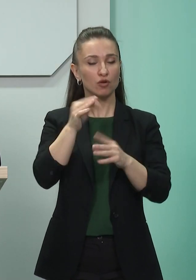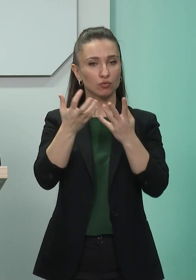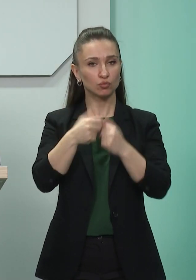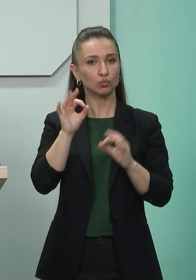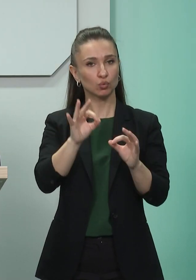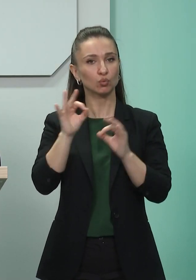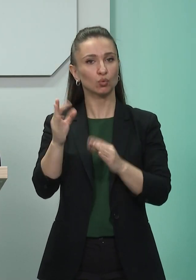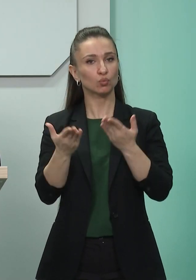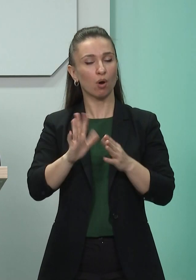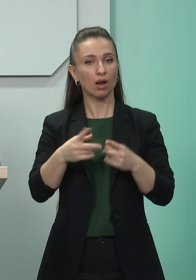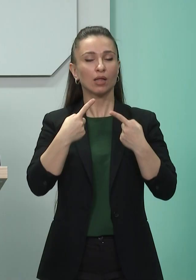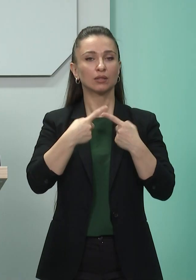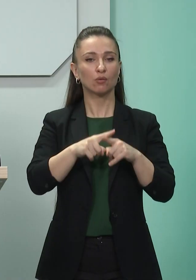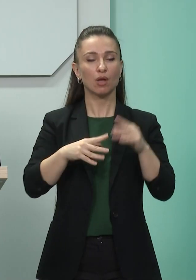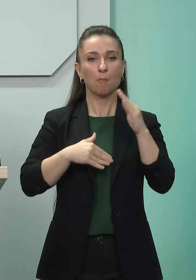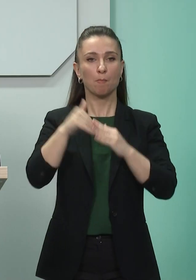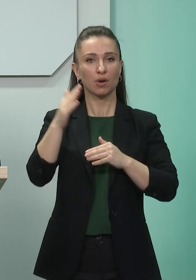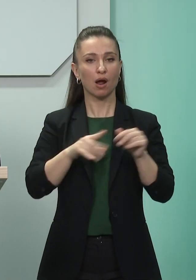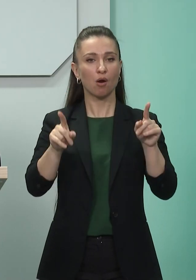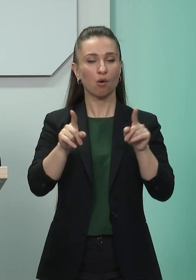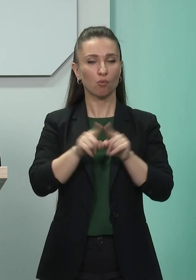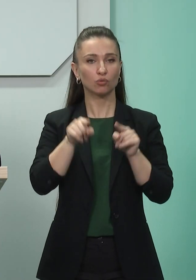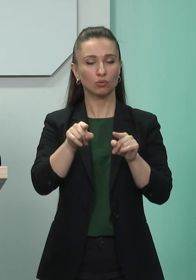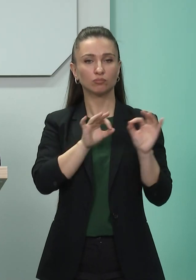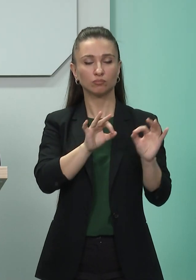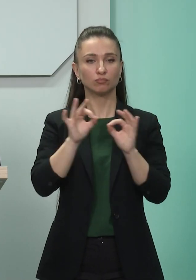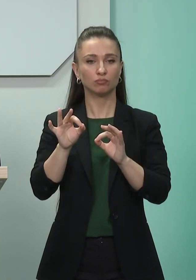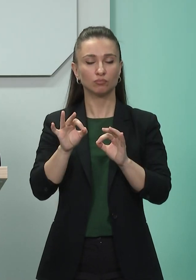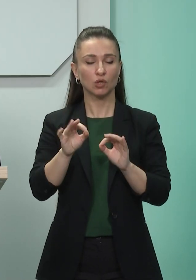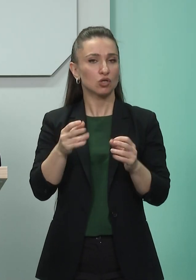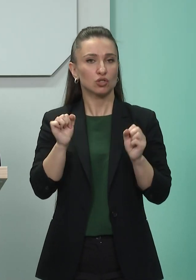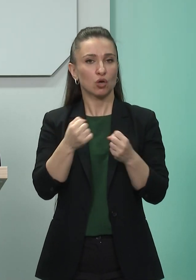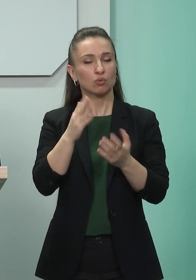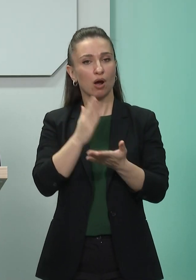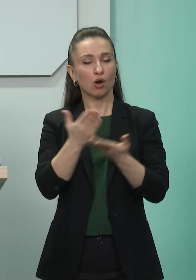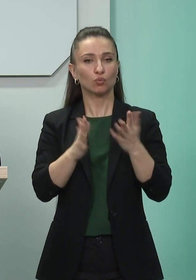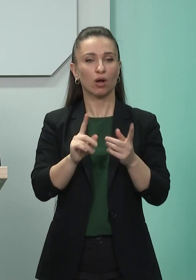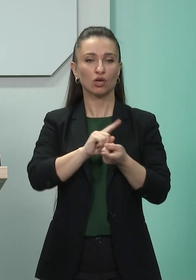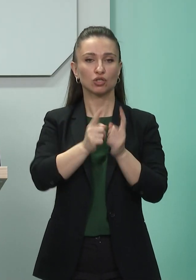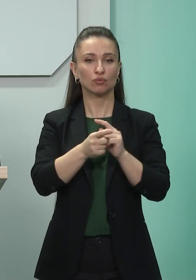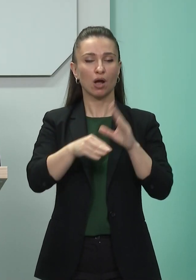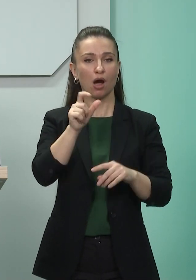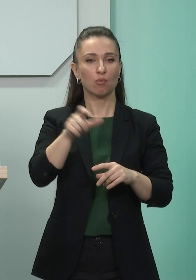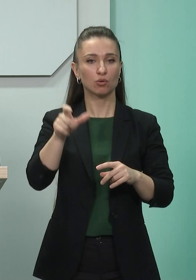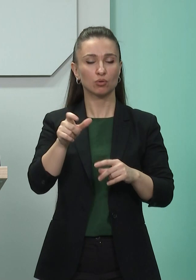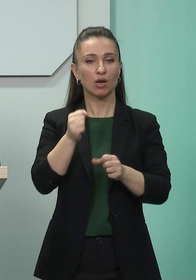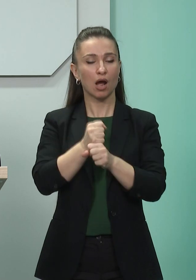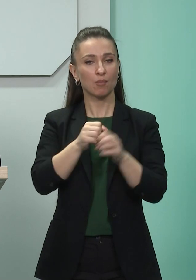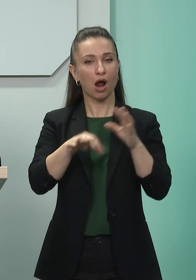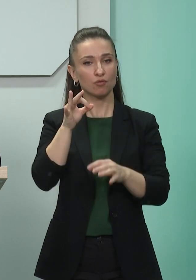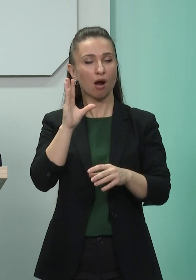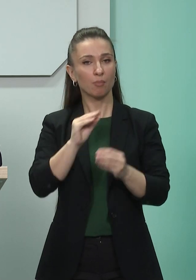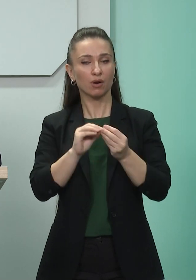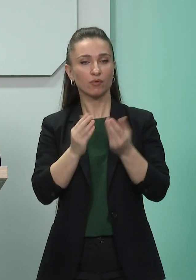არჩევანს და ტექნოლოგიურად, პრაქტიკურად და თეორიულად შეუძლებელია თუ არა შეიცვალოს ამომრჩევლის მიერ გაკეთებული